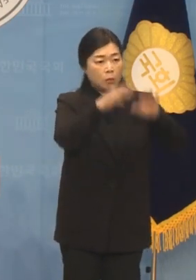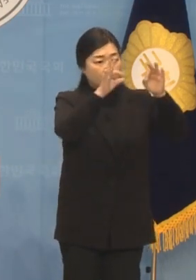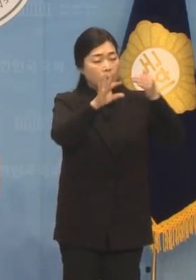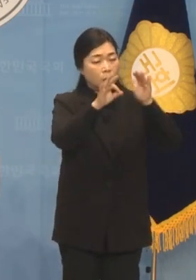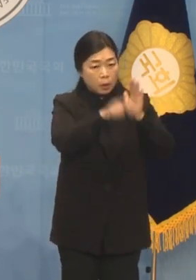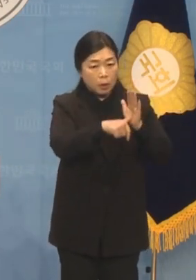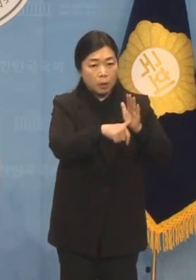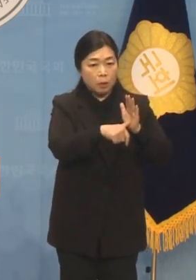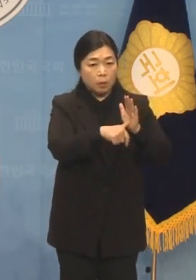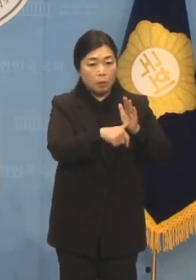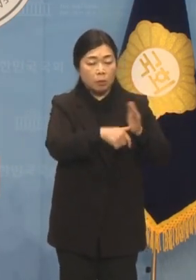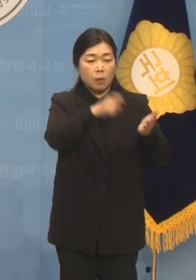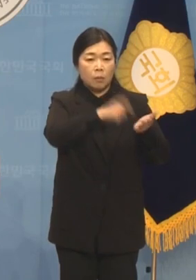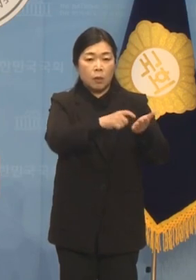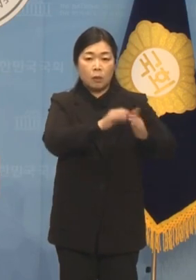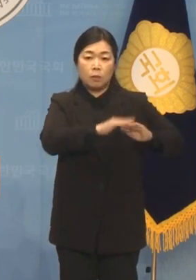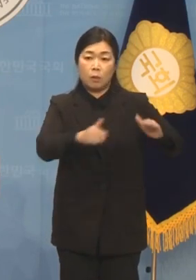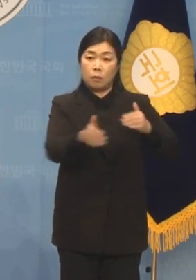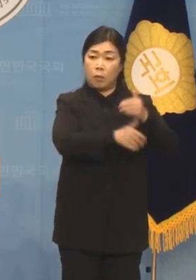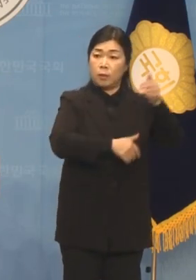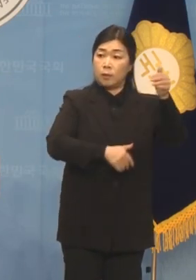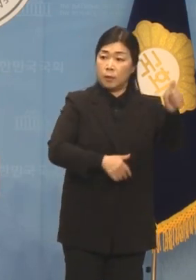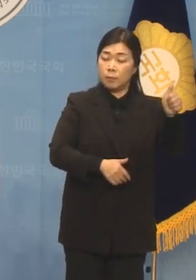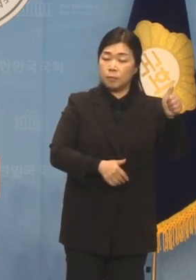더 혁신적으로 보일까요?